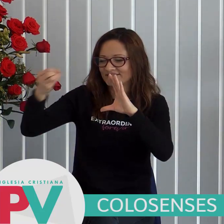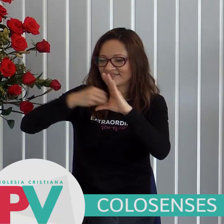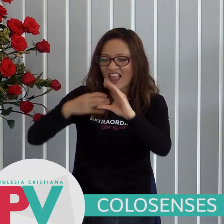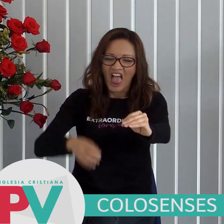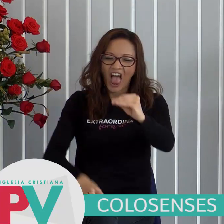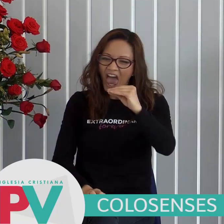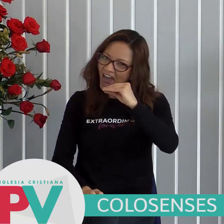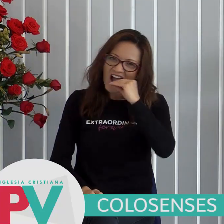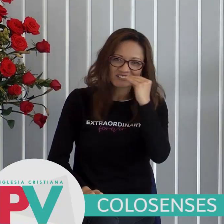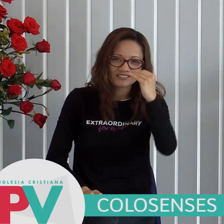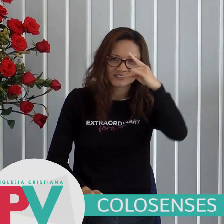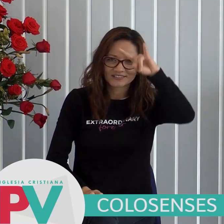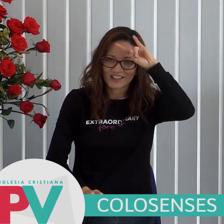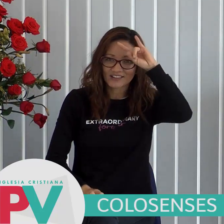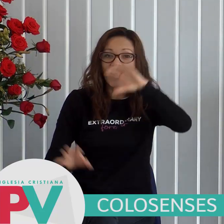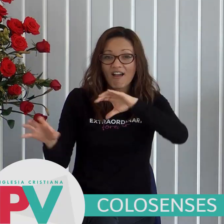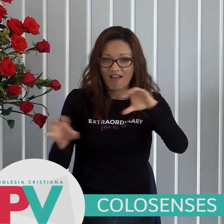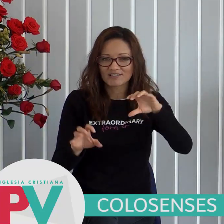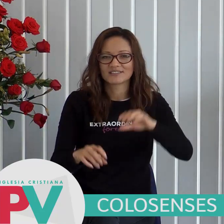lo traga vivo, viejo.